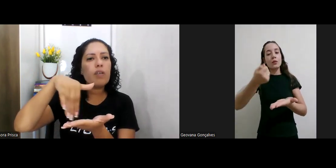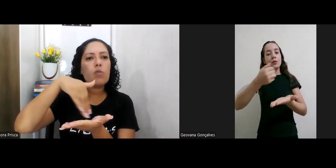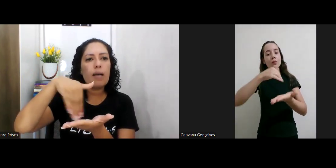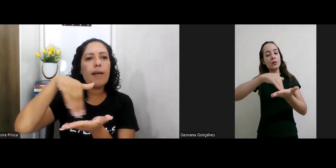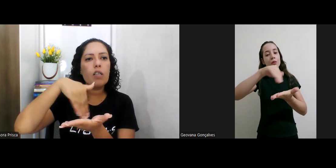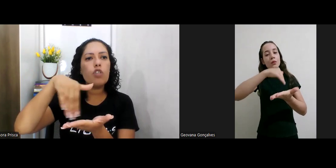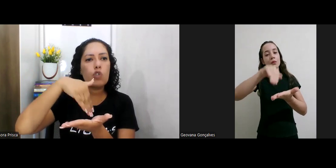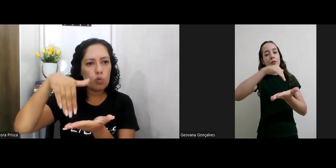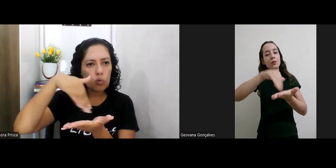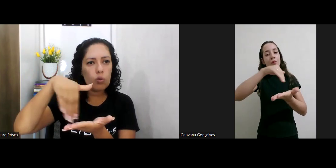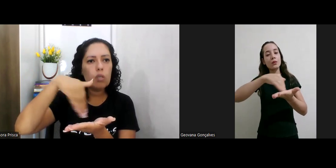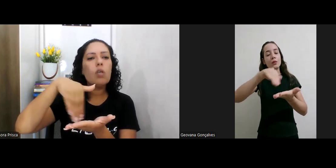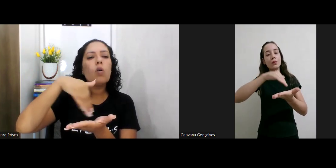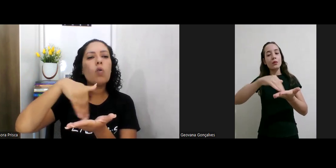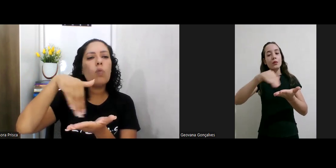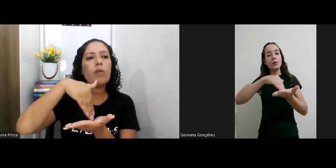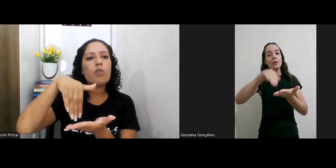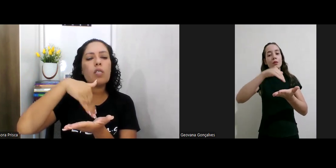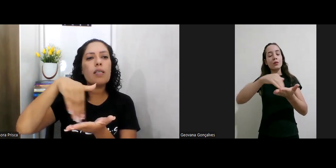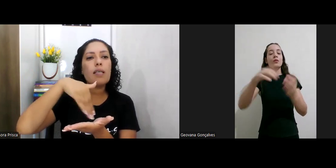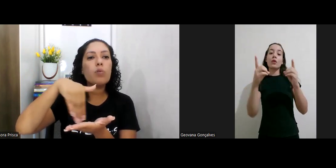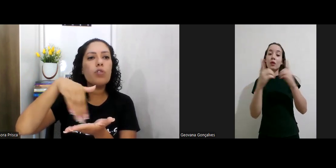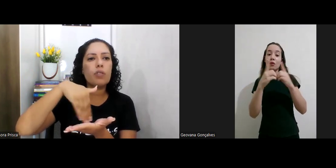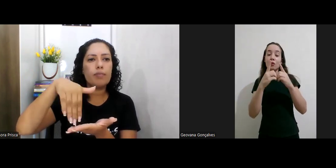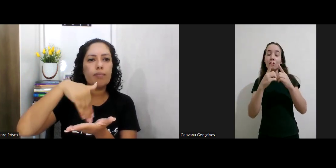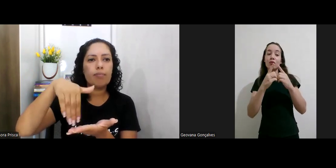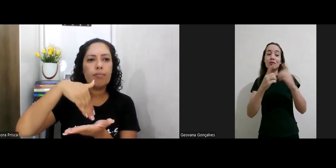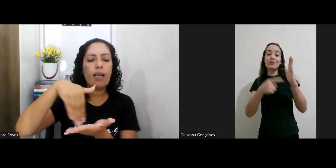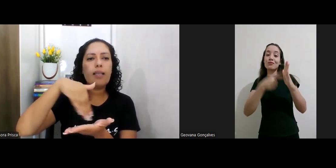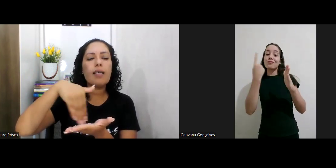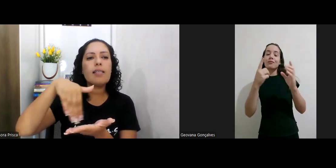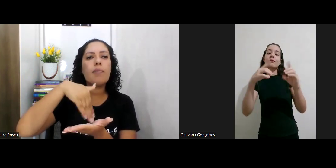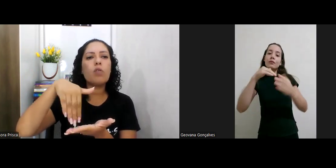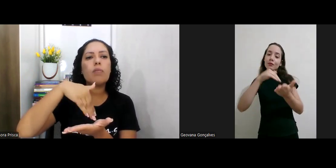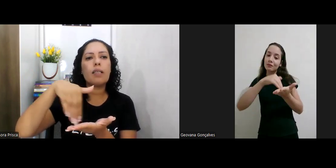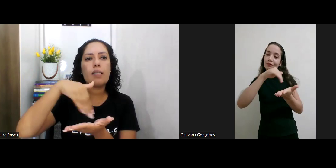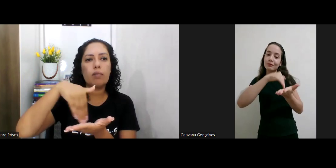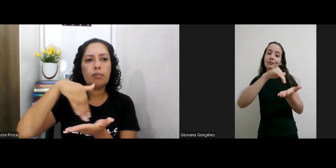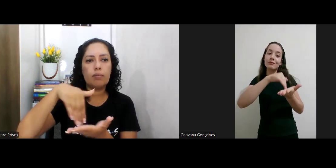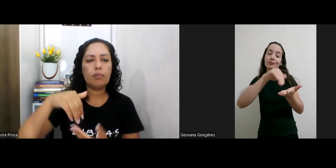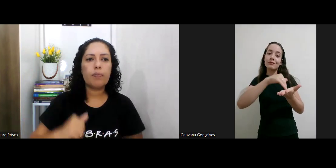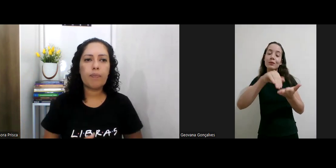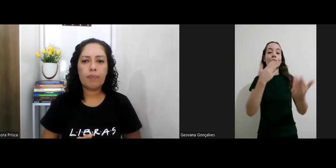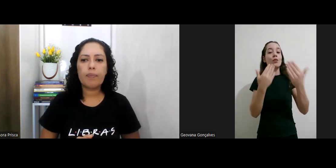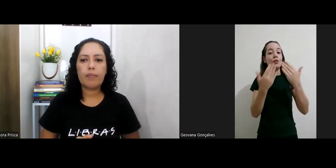Que também faz um trabalho ali junto com o profissional da saúde. Ela que recebe a documentação.